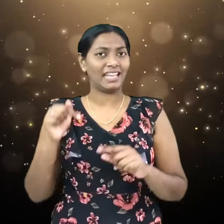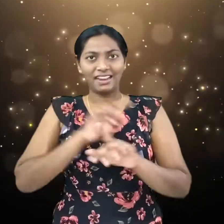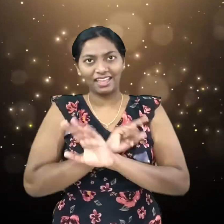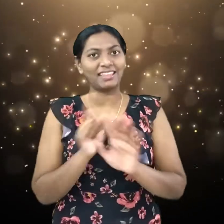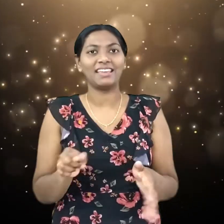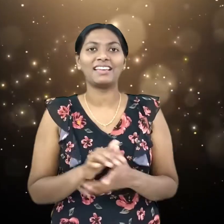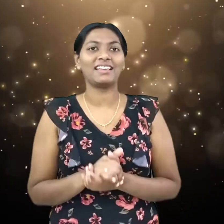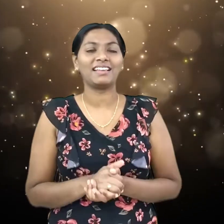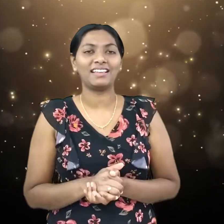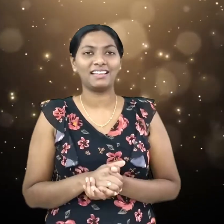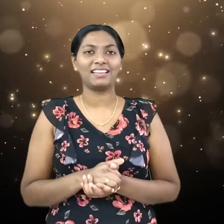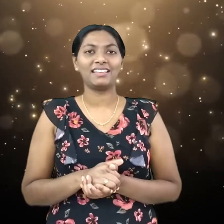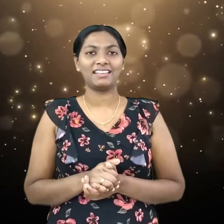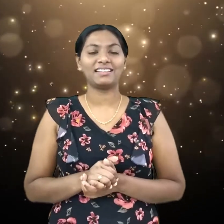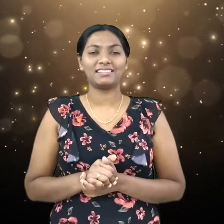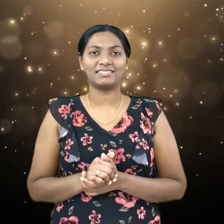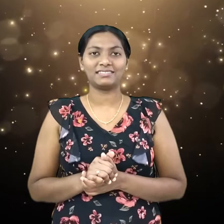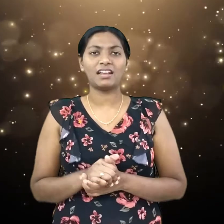बिल्कुल भी नहीं।